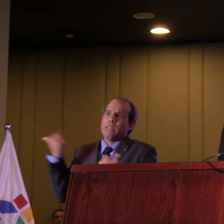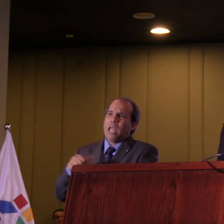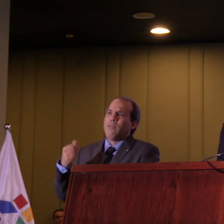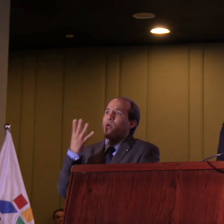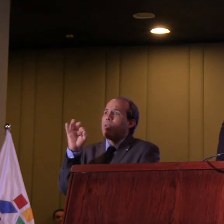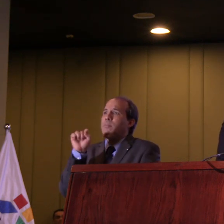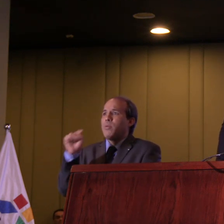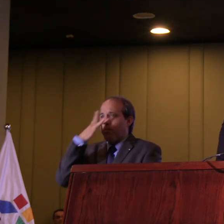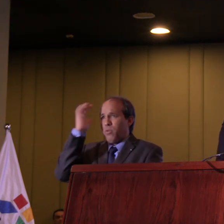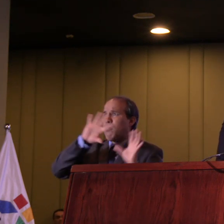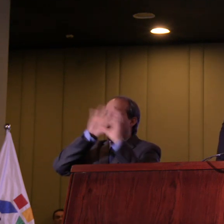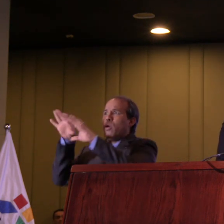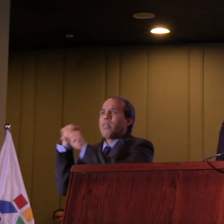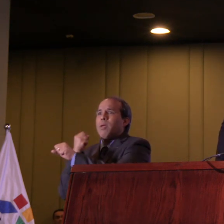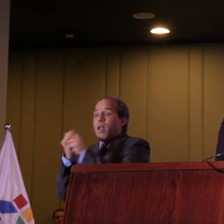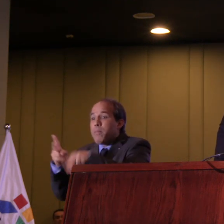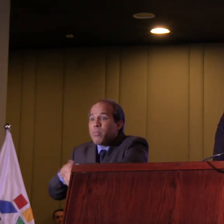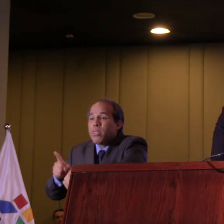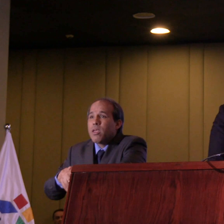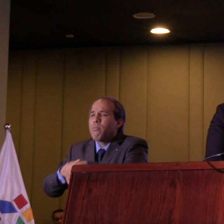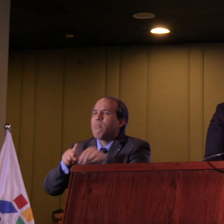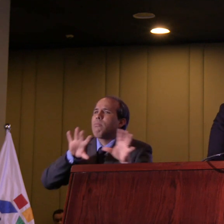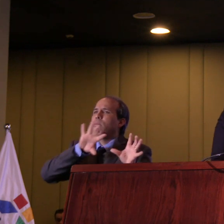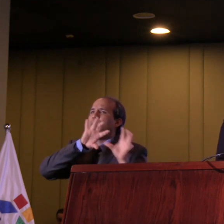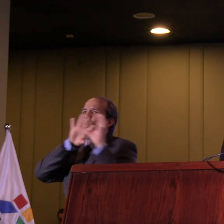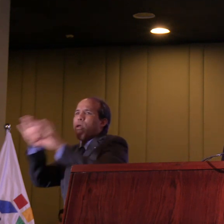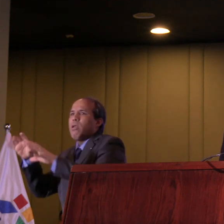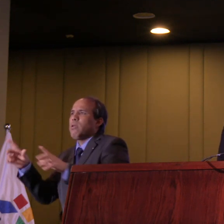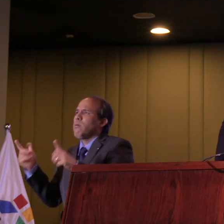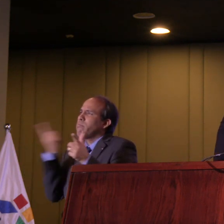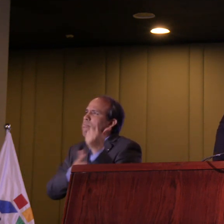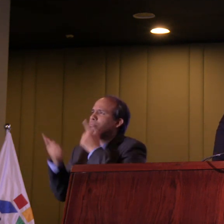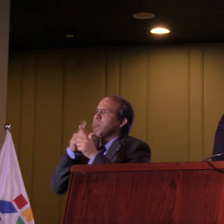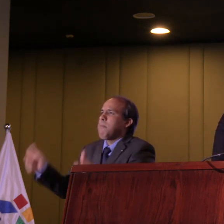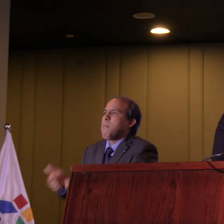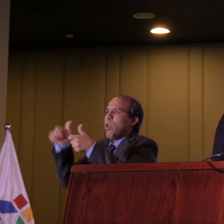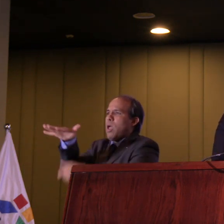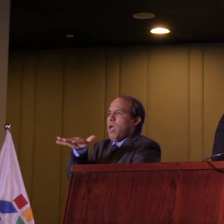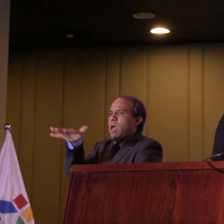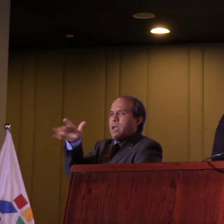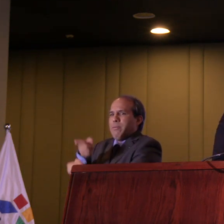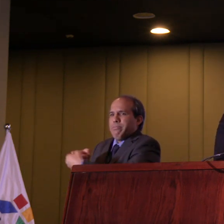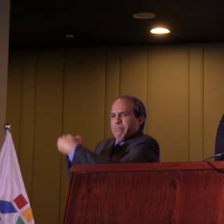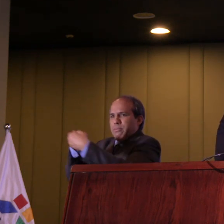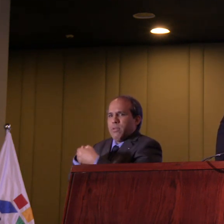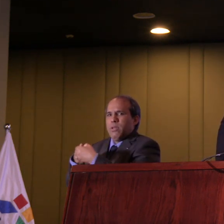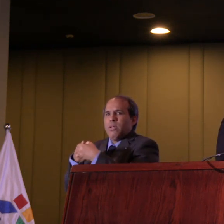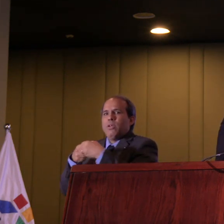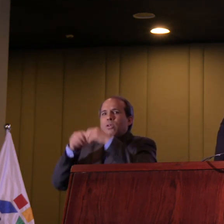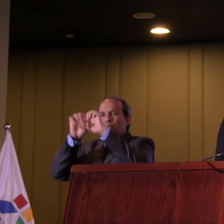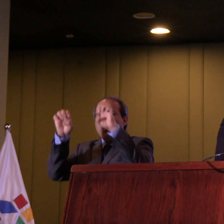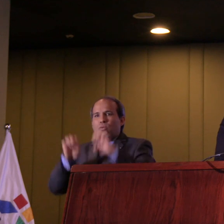mil trabalhadores, ao mesmo tempo, e legou importantes melhorias para a região, em termos de infraestrutura viária